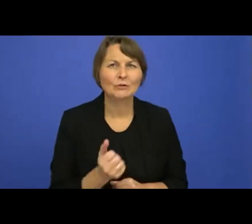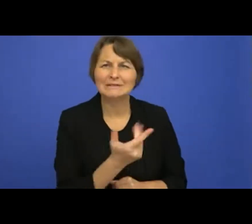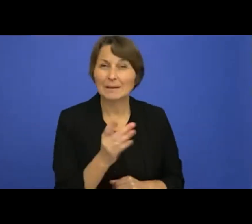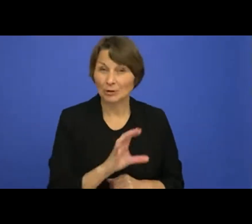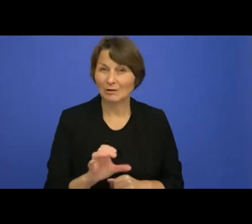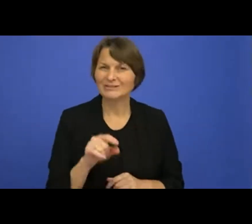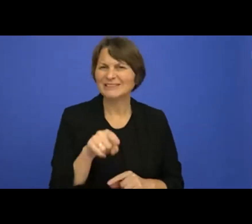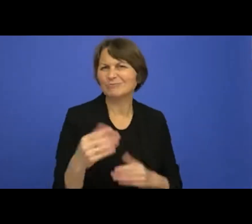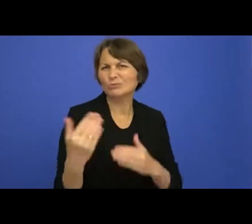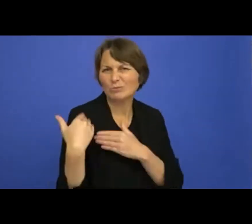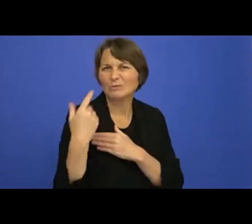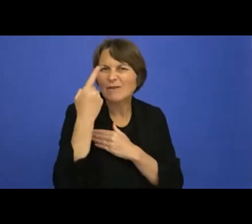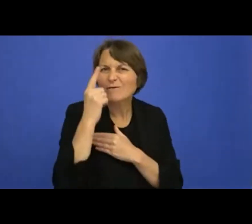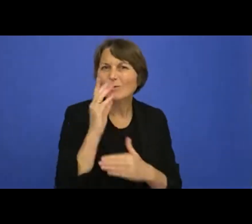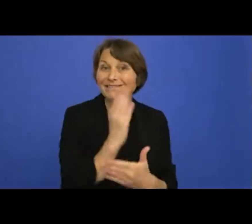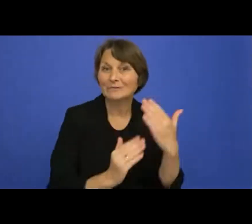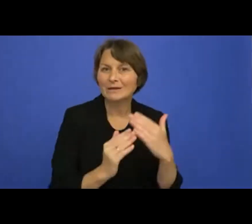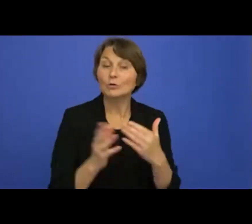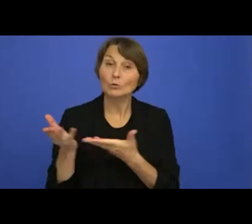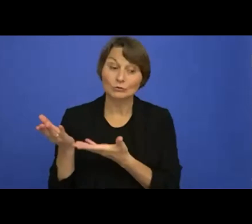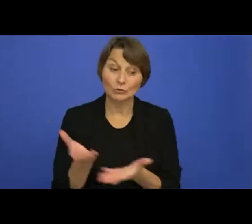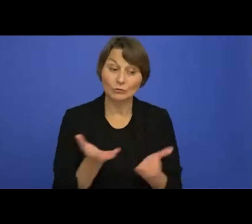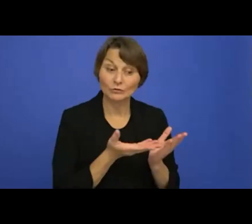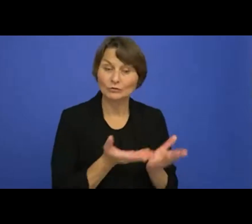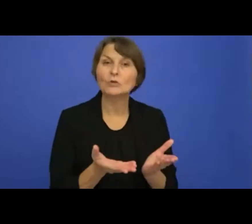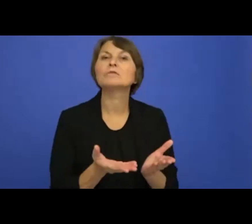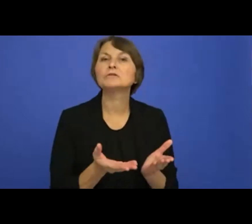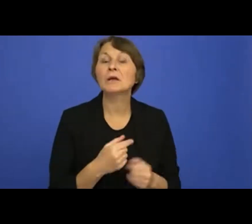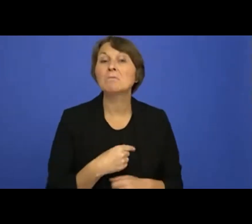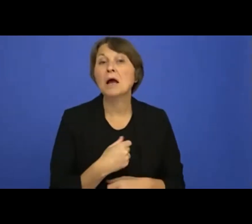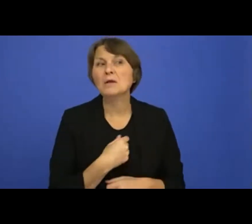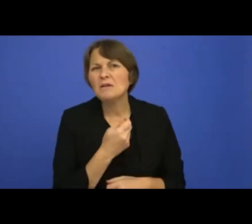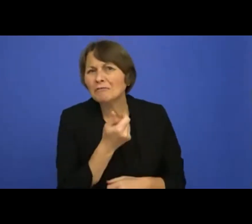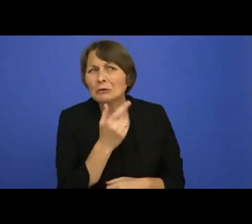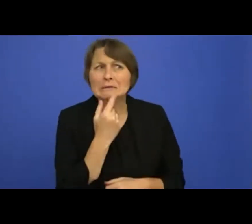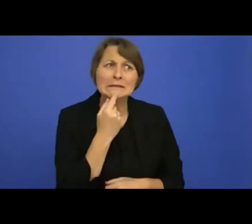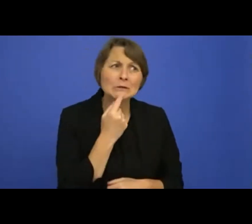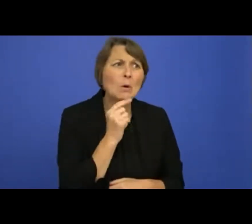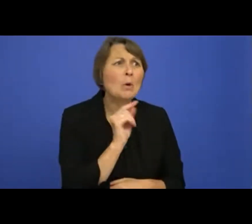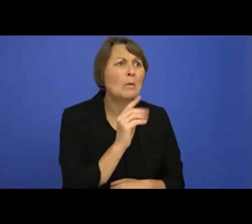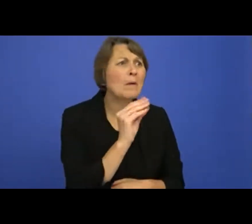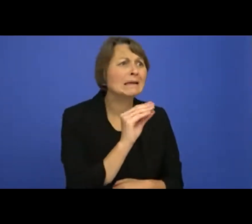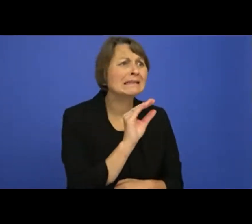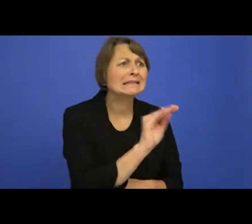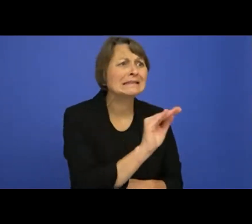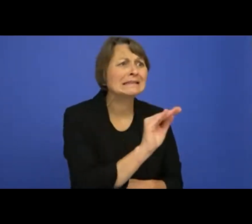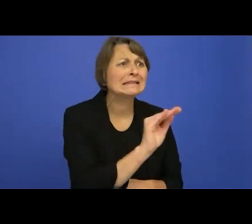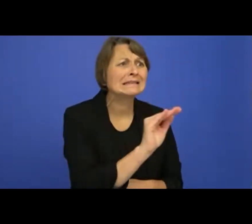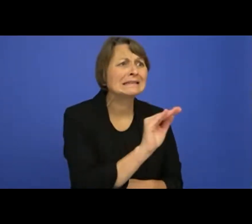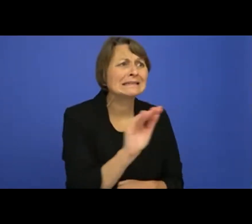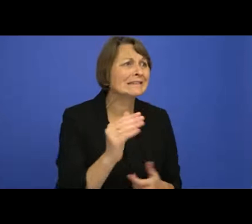ces pays beaucoup d'enfants handicapés et d'enfants qui manquent des services les plus basiques. Il y a peu de bailleurs